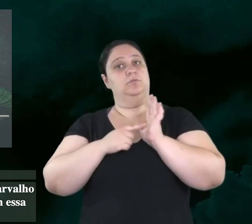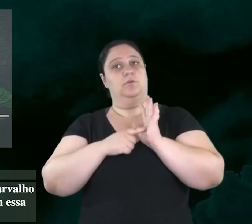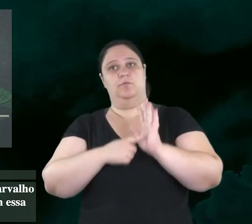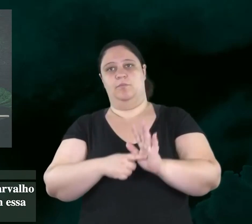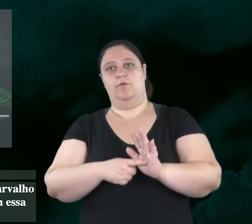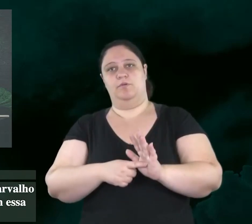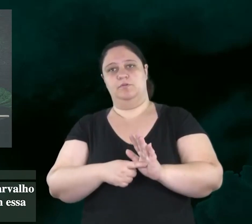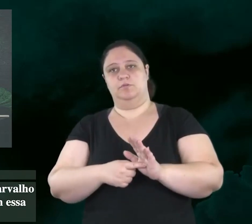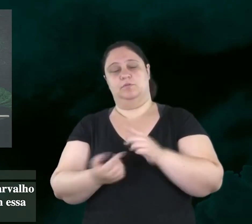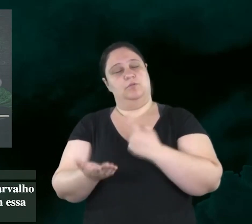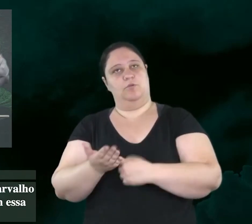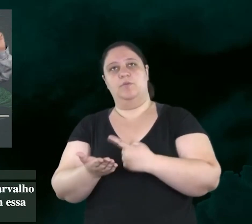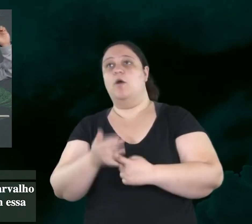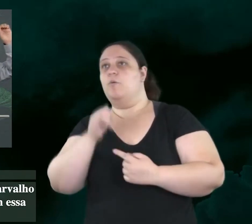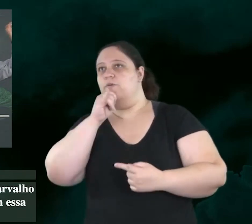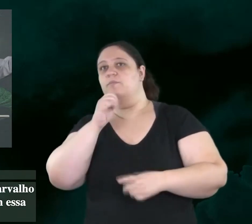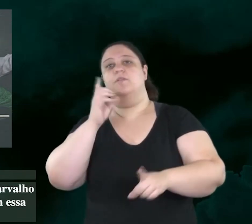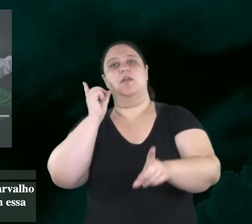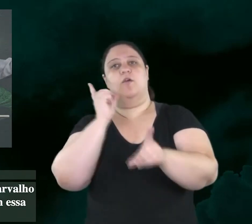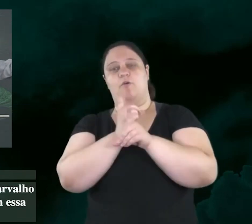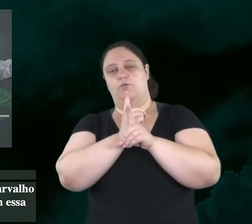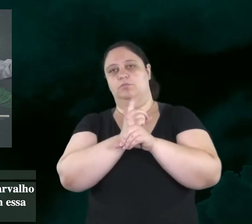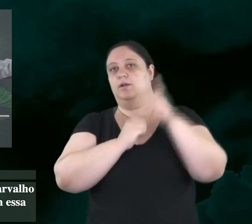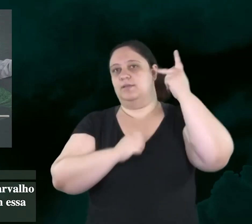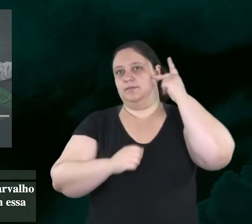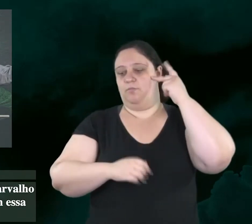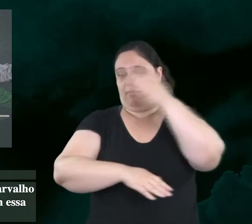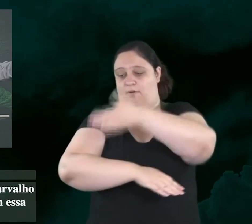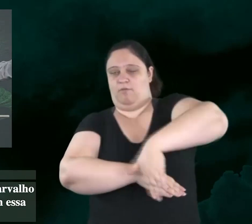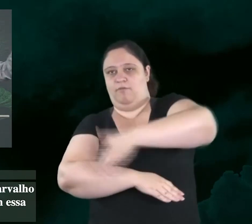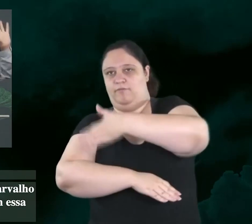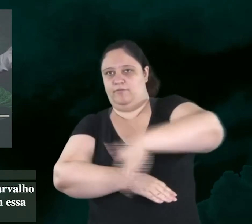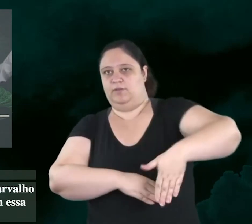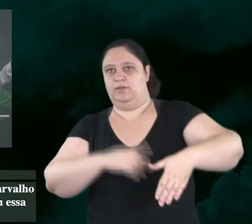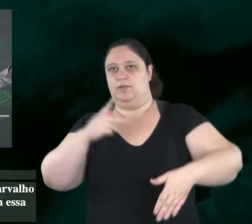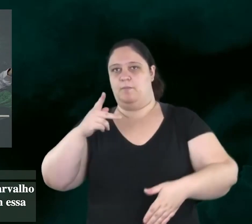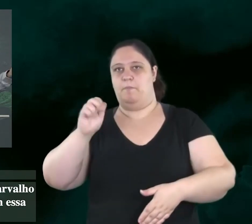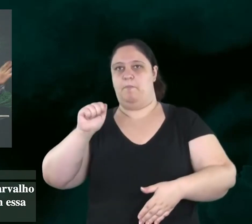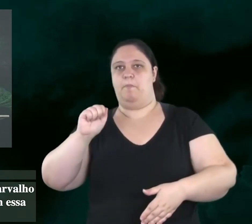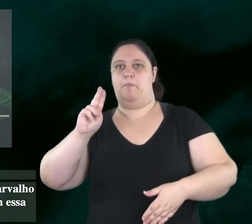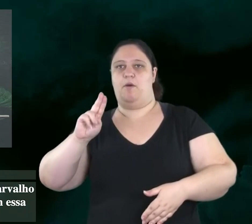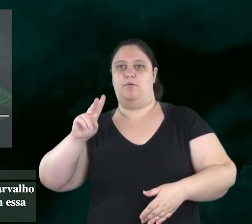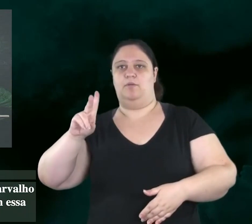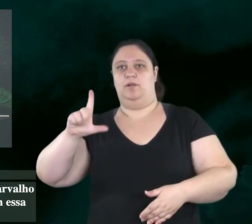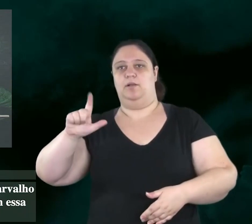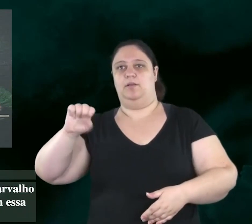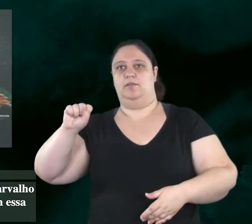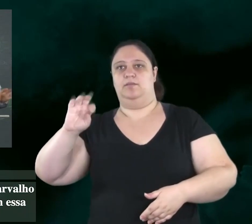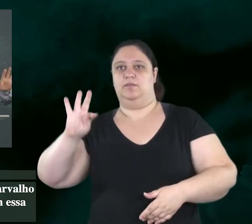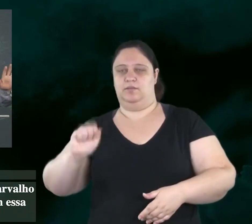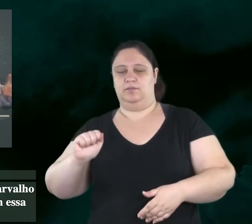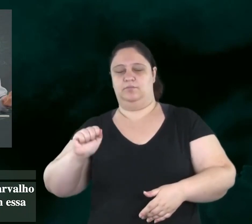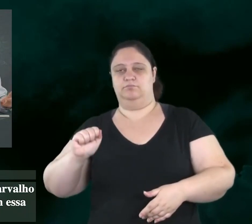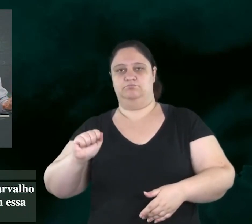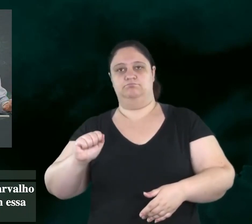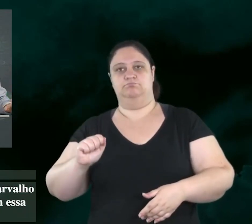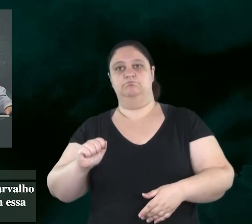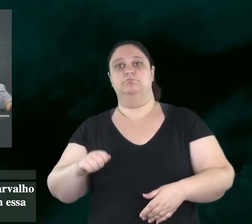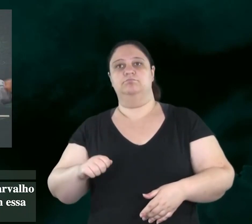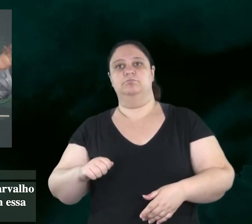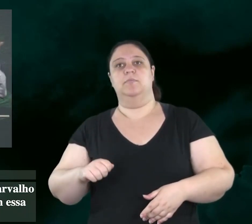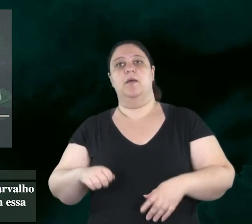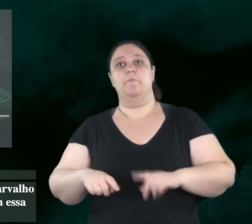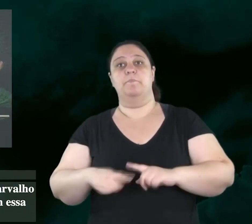encontrar lá em São Paulo, na Avenida Paulista. Então, a Avenida Paulista é uma referência. Mas aqui a referência é